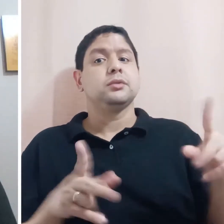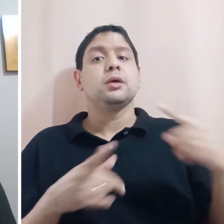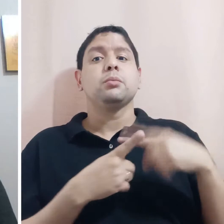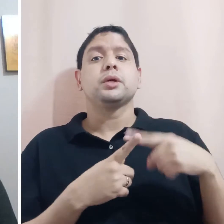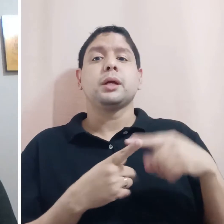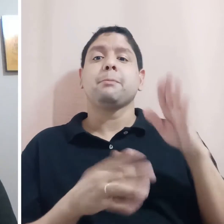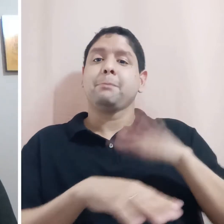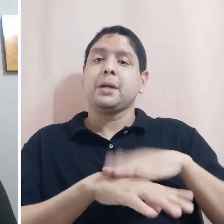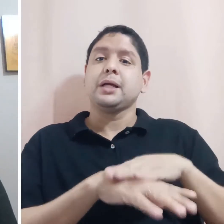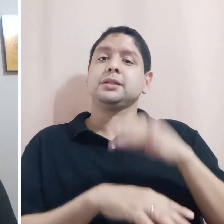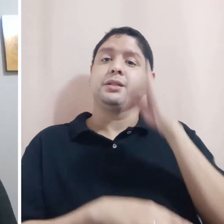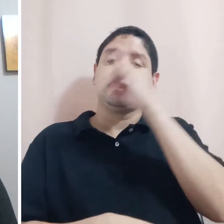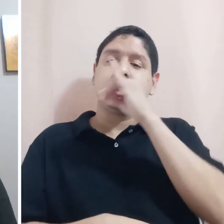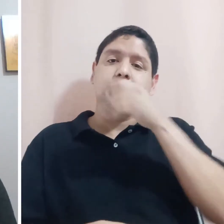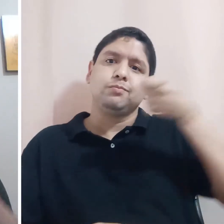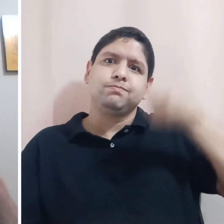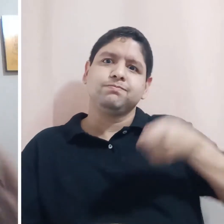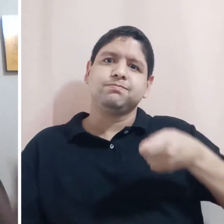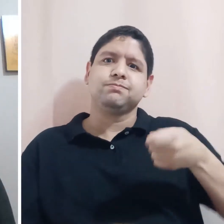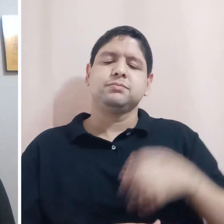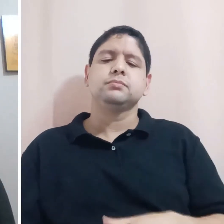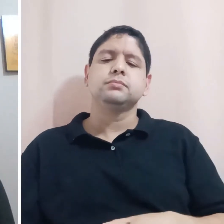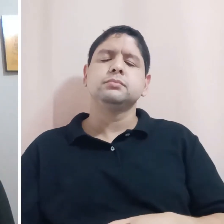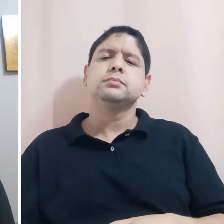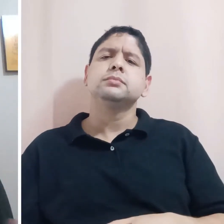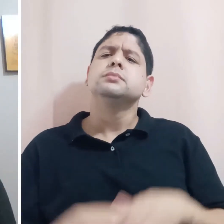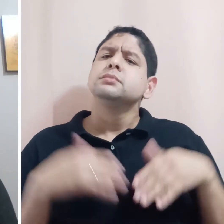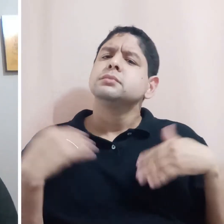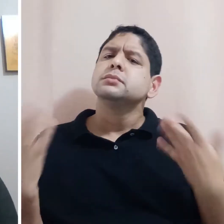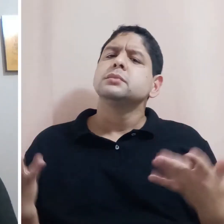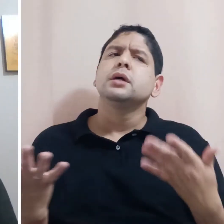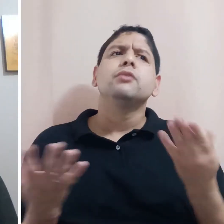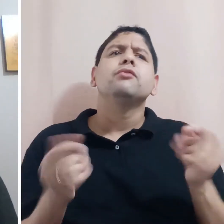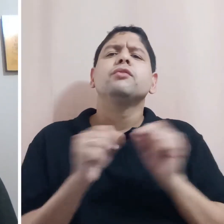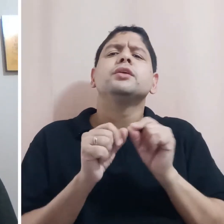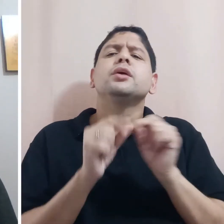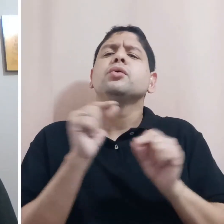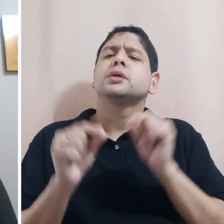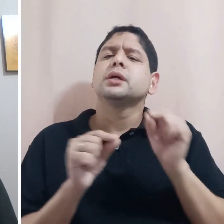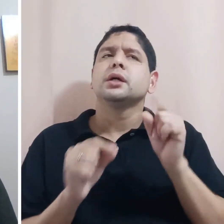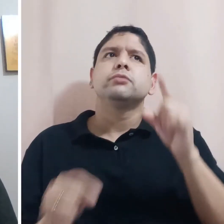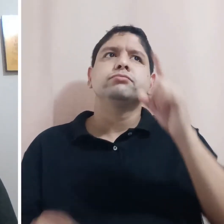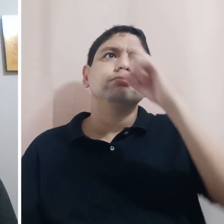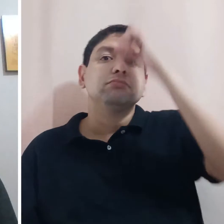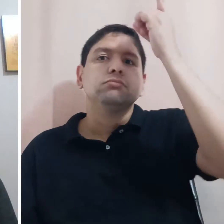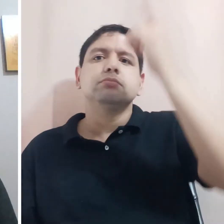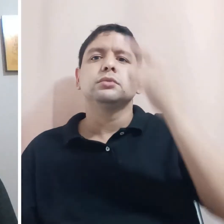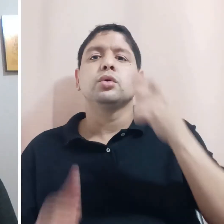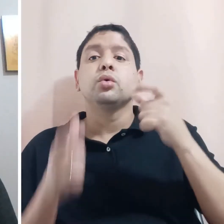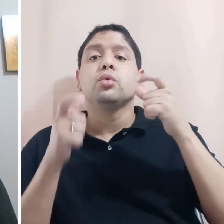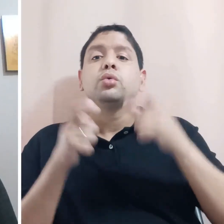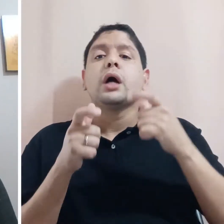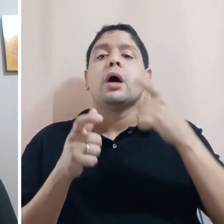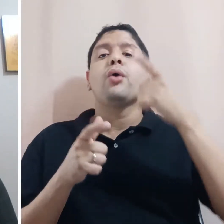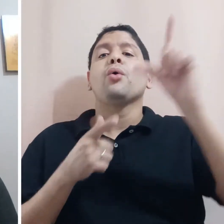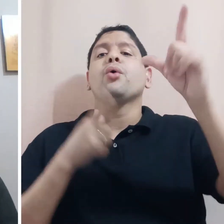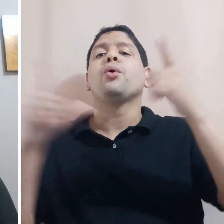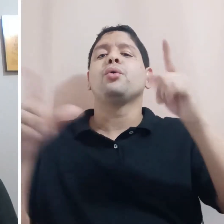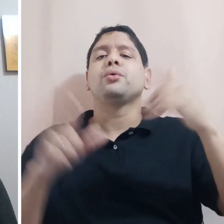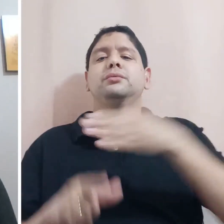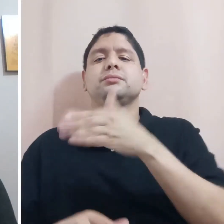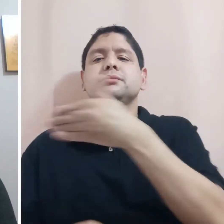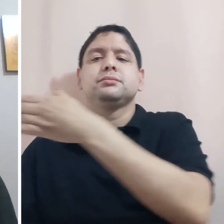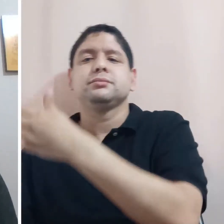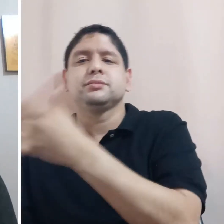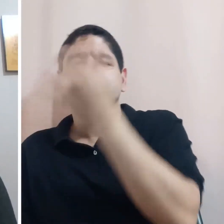às cidades italianas já faziam. Aquelas rotas eram controladas por eles, né? Então, o que eles tiveram que descobrir? Né? Tiveram